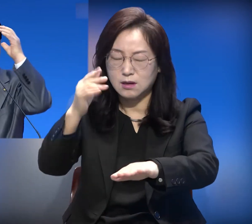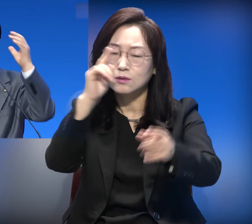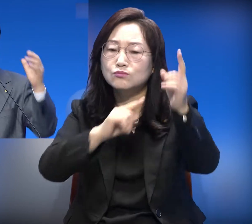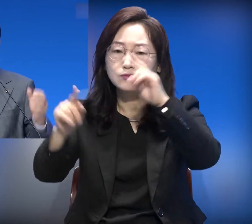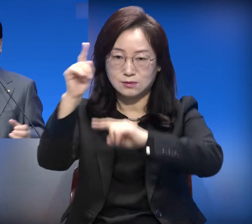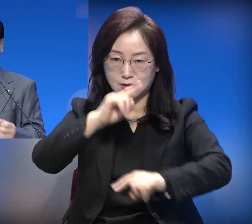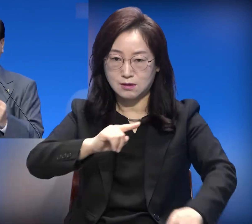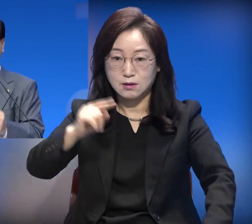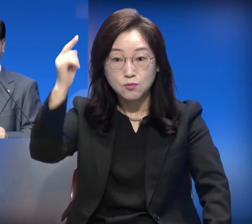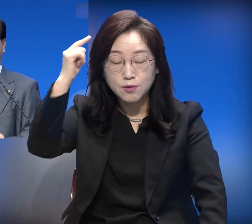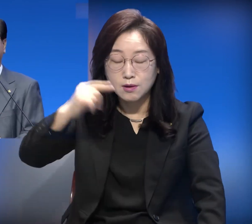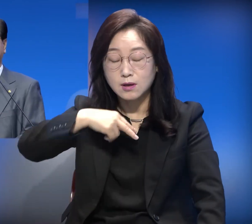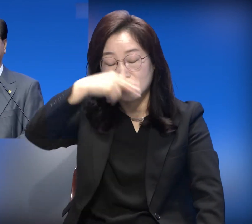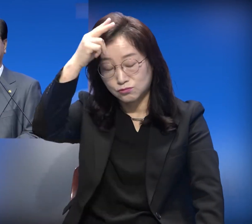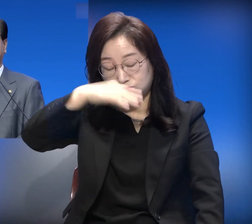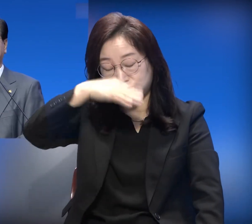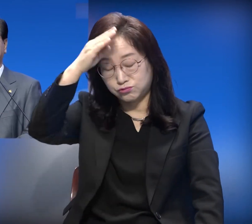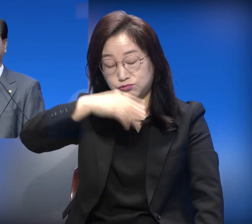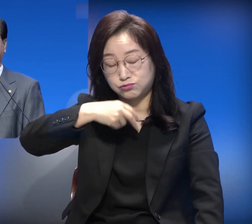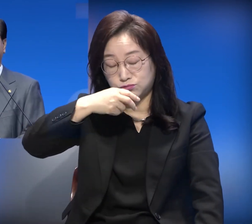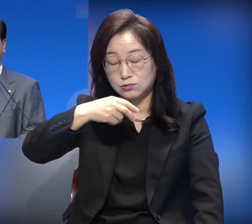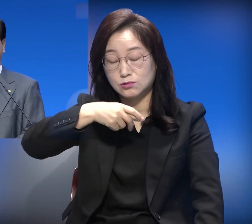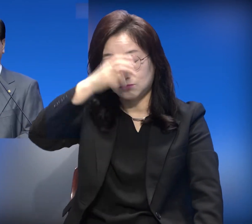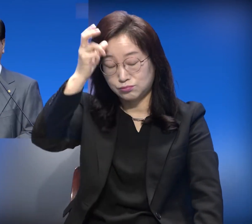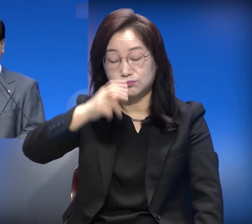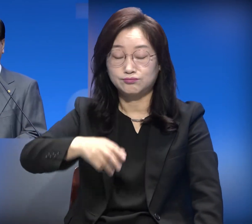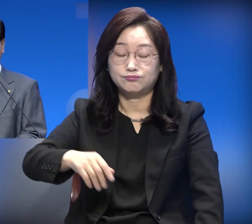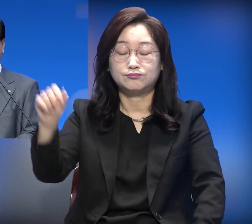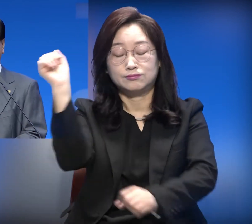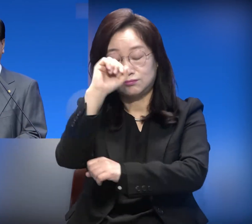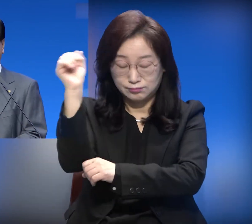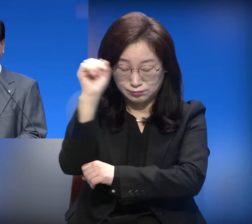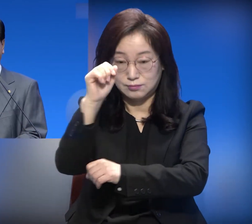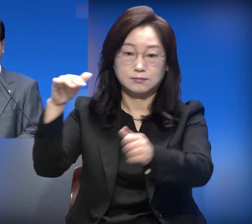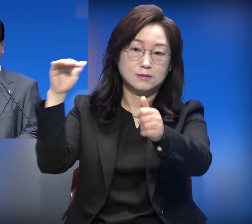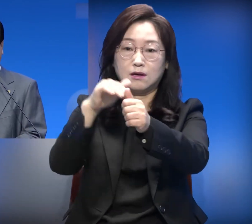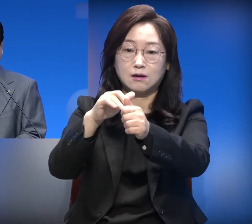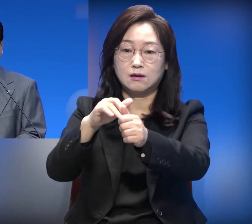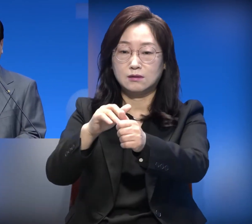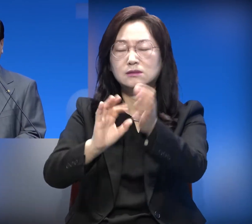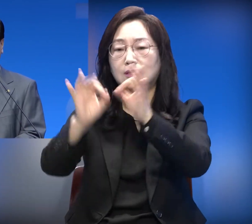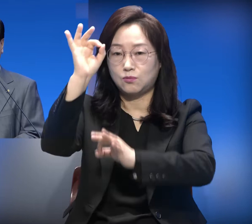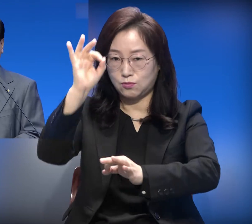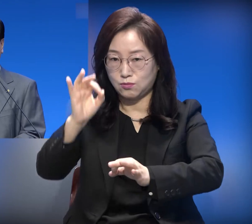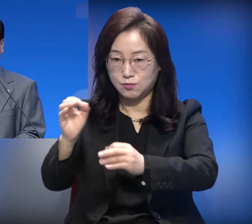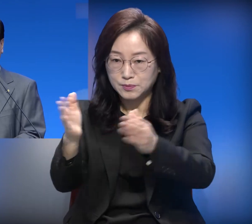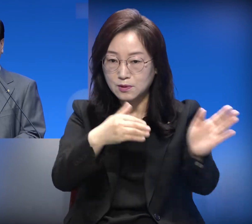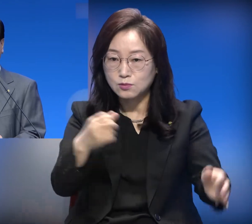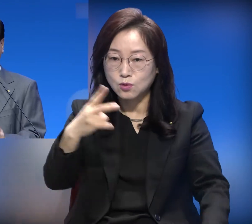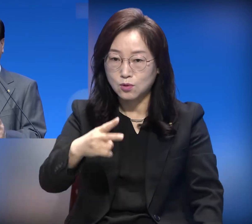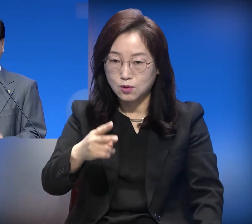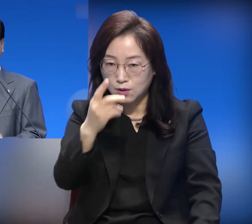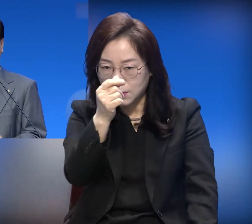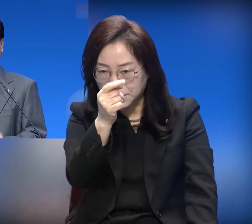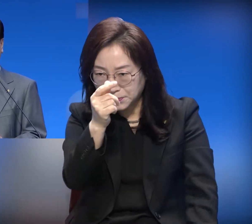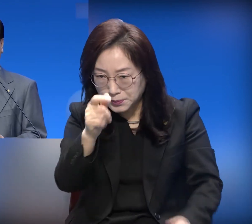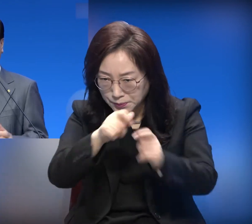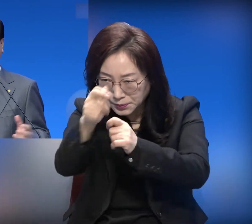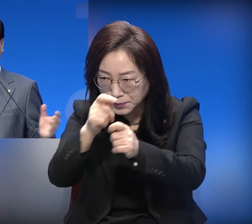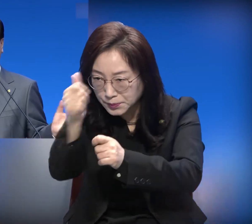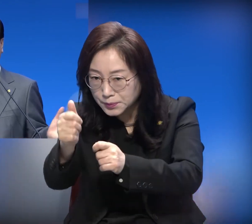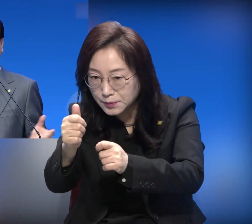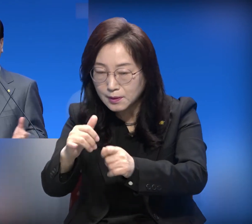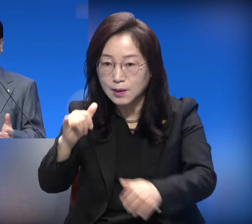술에 만취돼서 운전대를 잡으니까 대형 사고를 내는 것입니다. 도박 중독에 빠진 사람들이 있습니다. 도박 중독에서 헤어나지